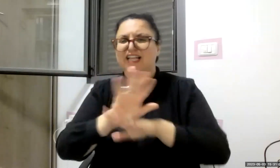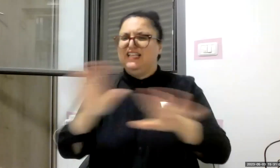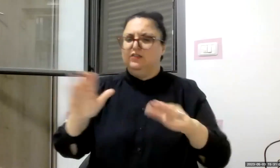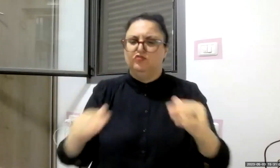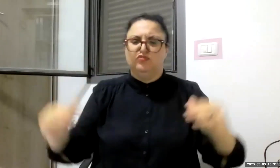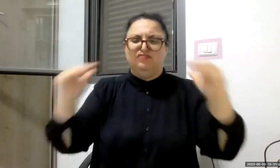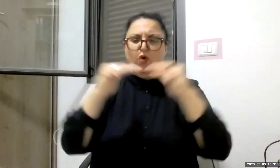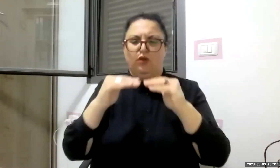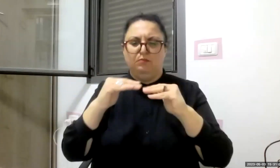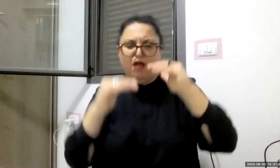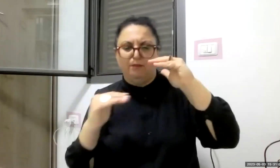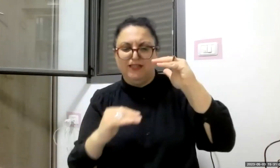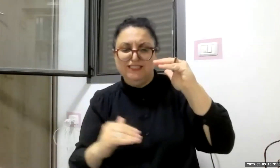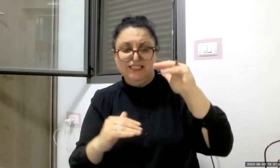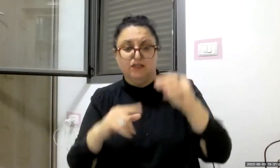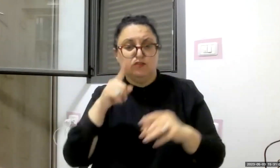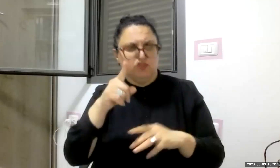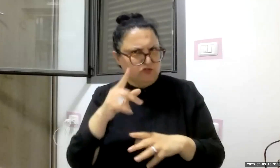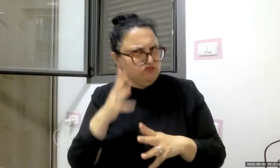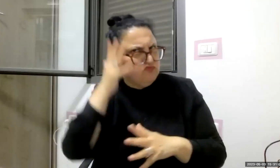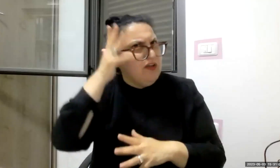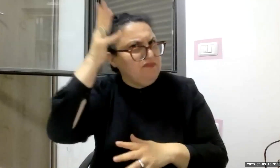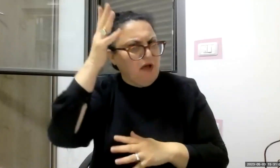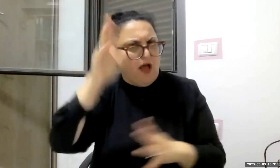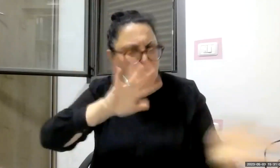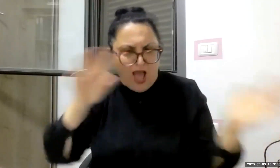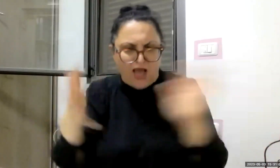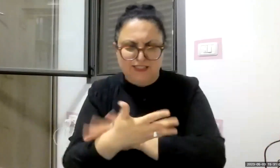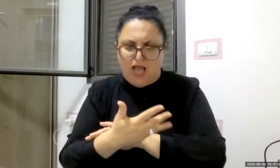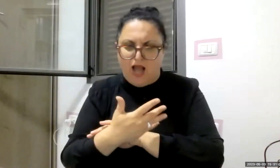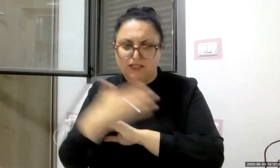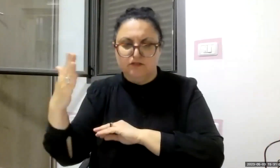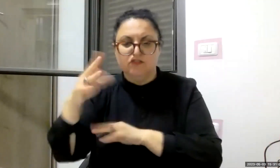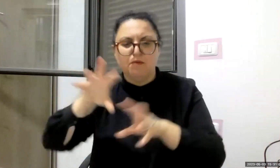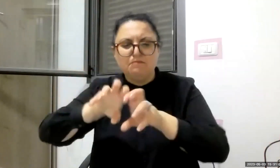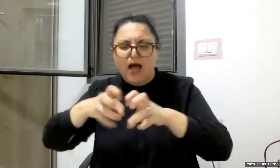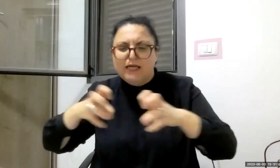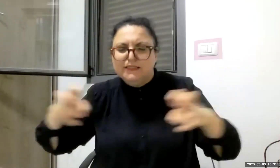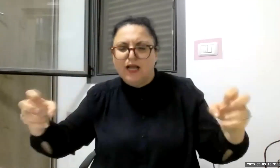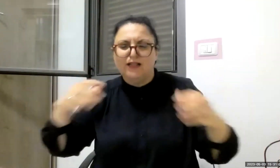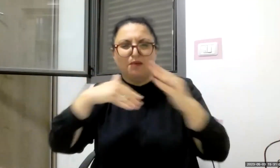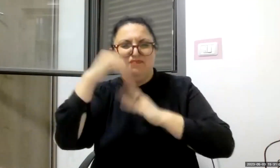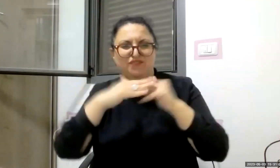ביטול של שוויון מעמדות זו השאיפה אידיאלי